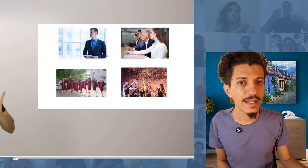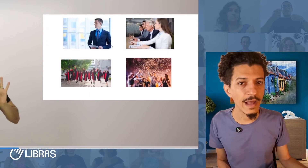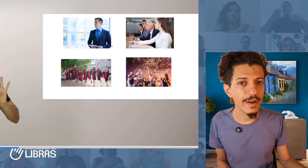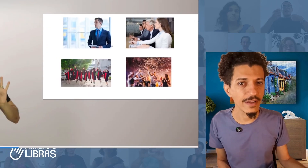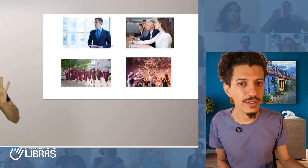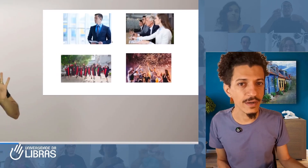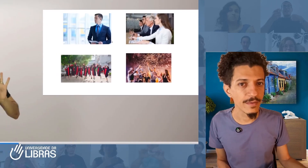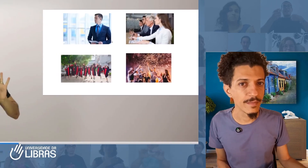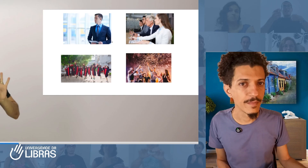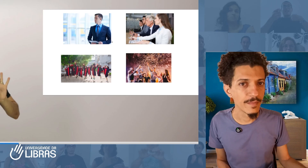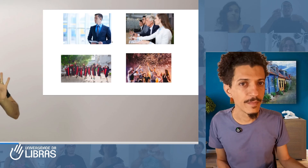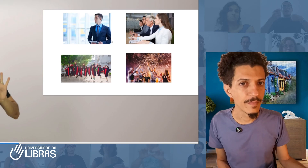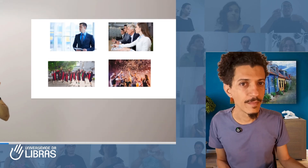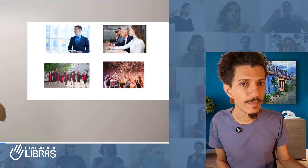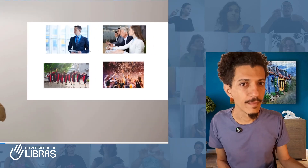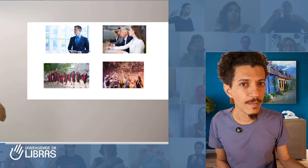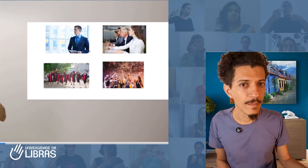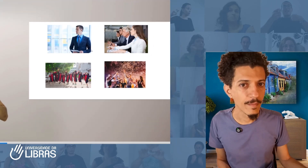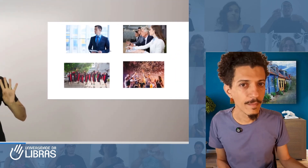elementos na prática.